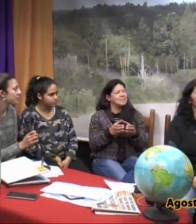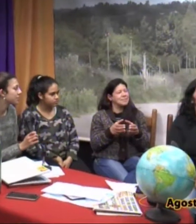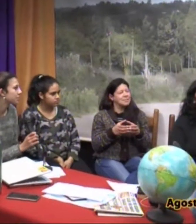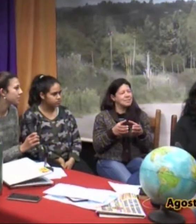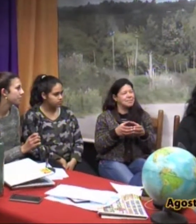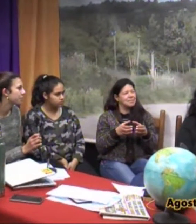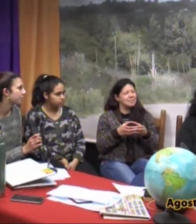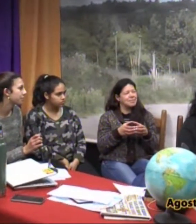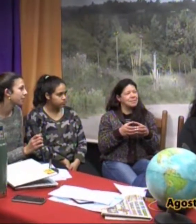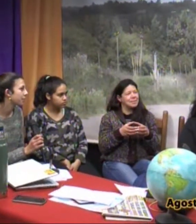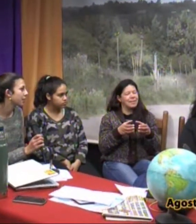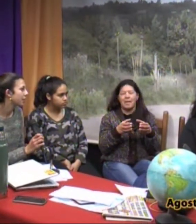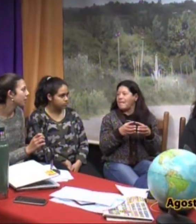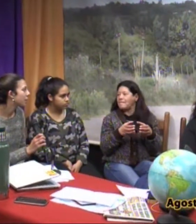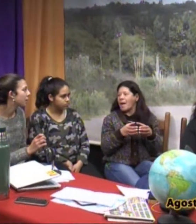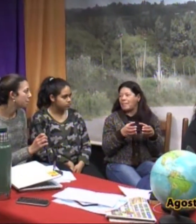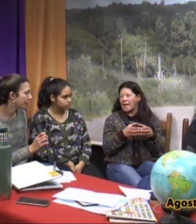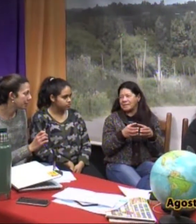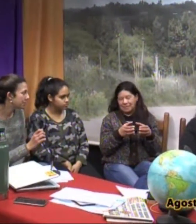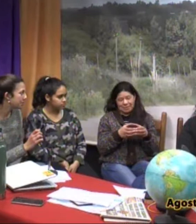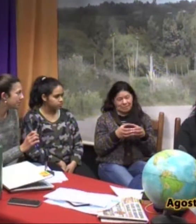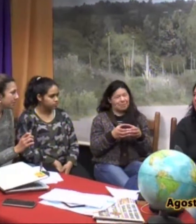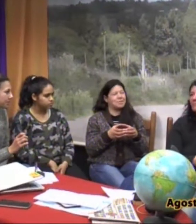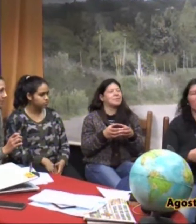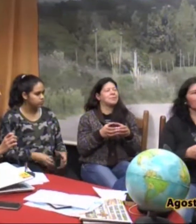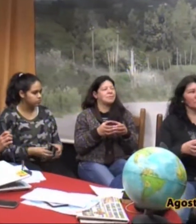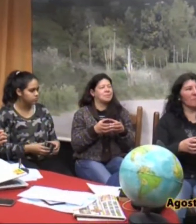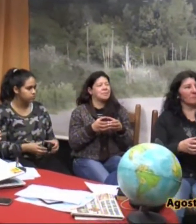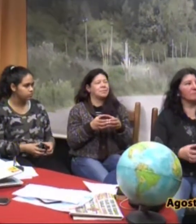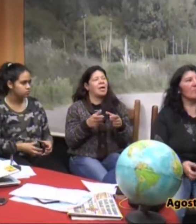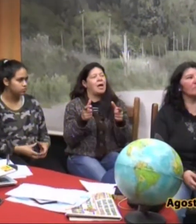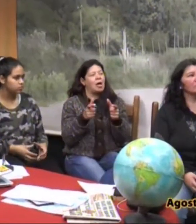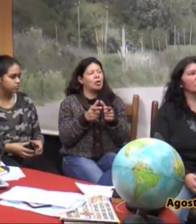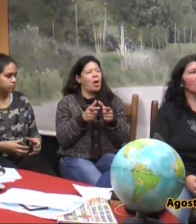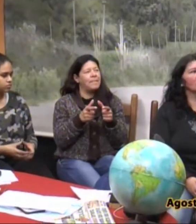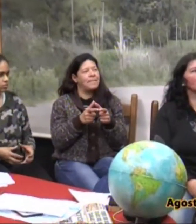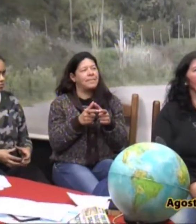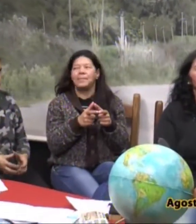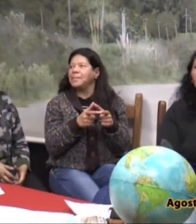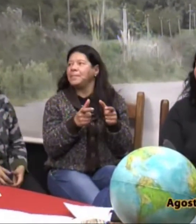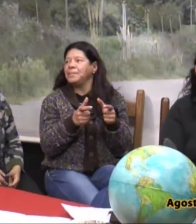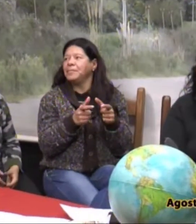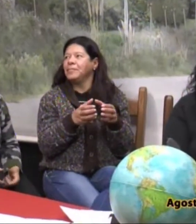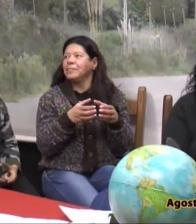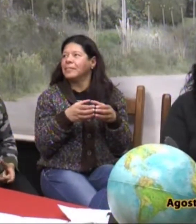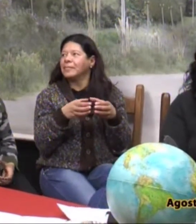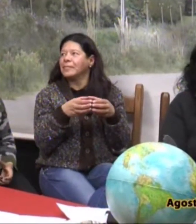Verduras Papá Papá Papá bien, papá